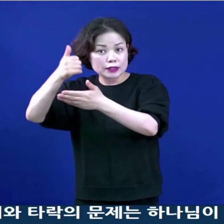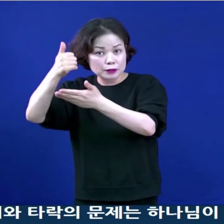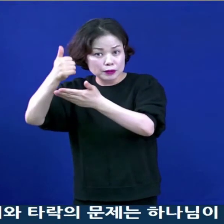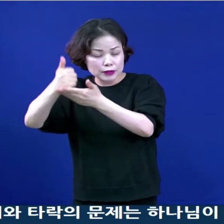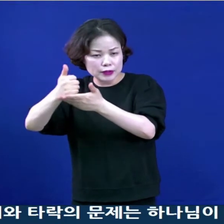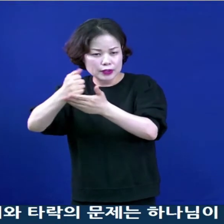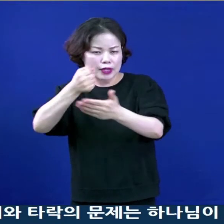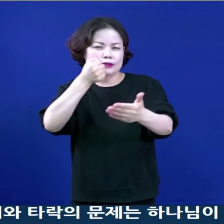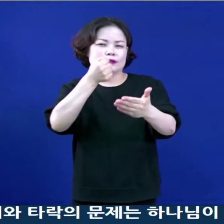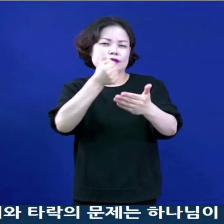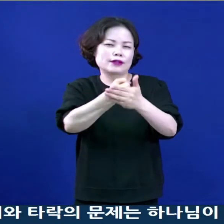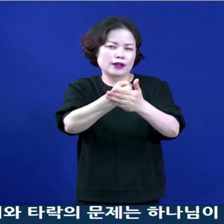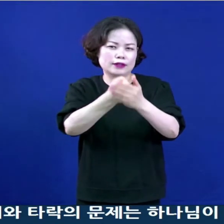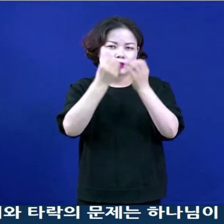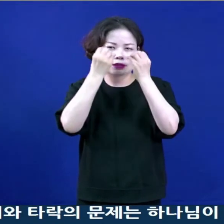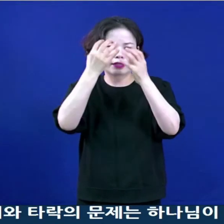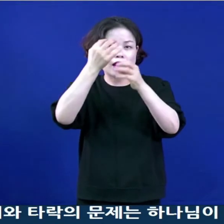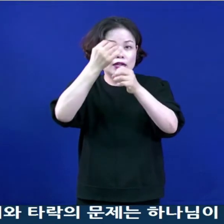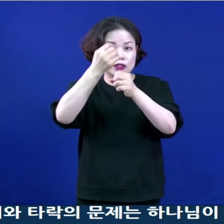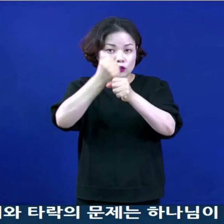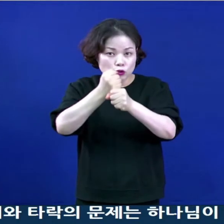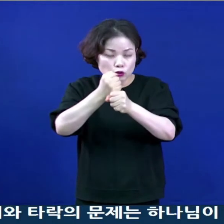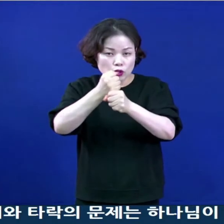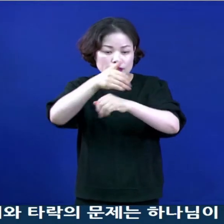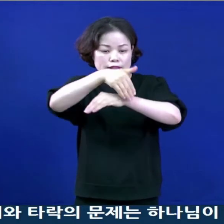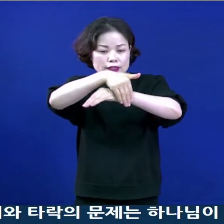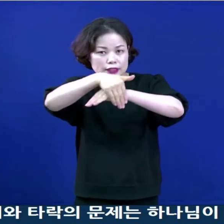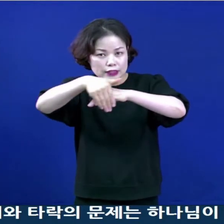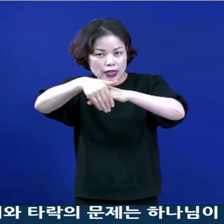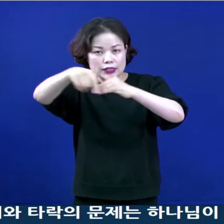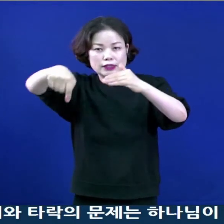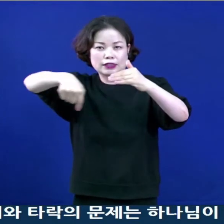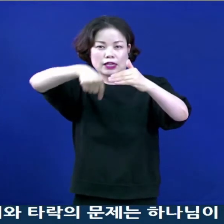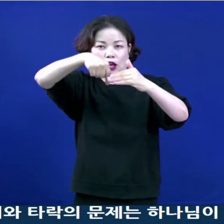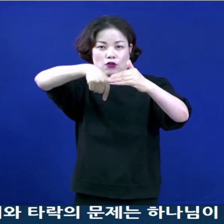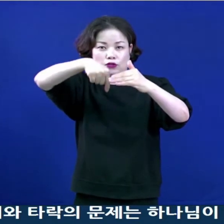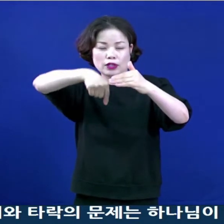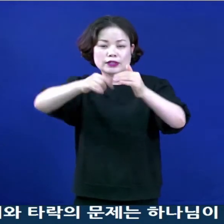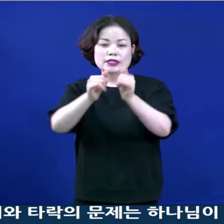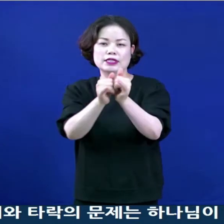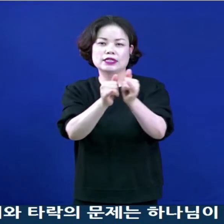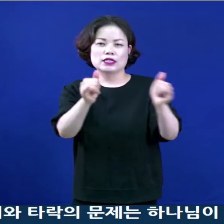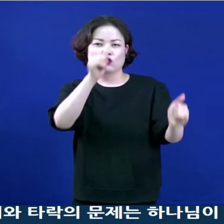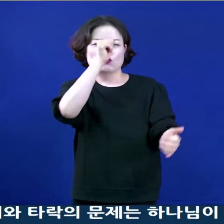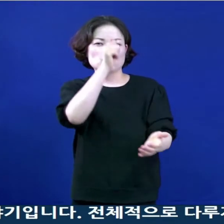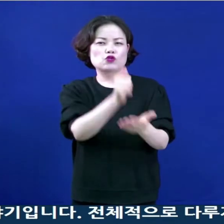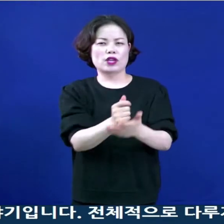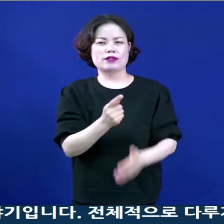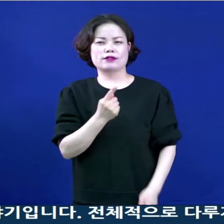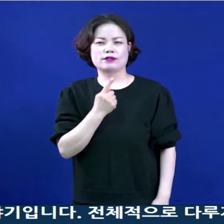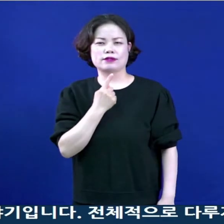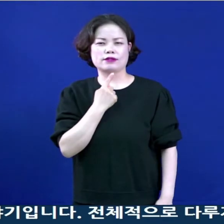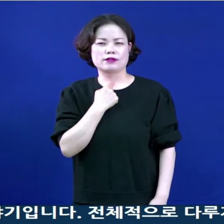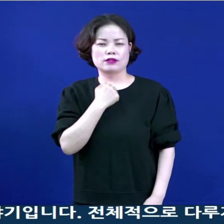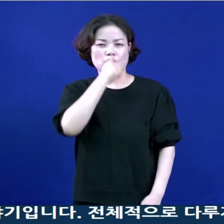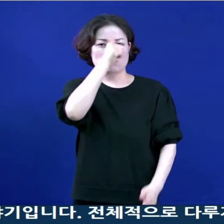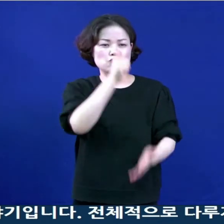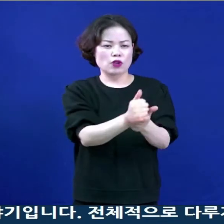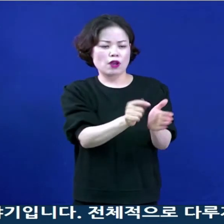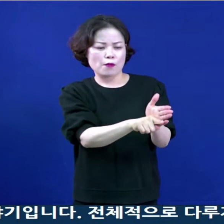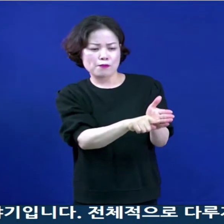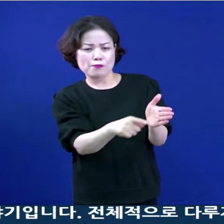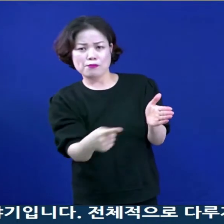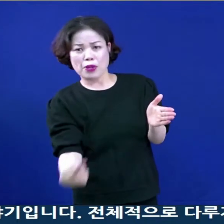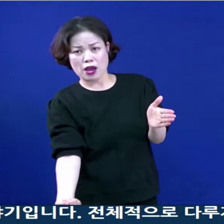그 작정을 하시고 창조를 하시고 섭리를 하시는 가운데도 인간은 죄를 짓고 타락을 하였다,